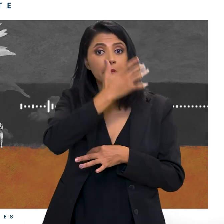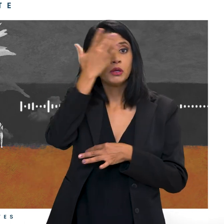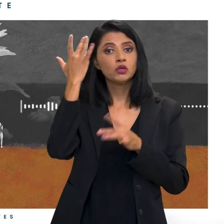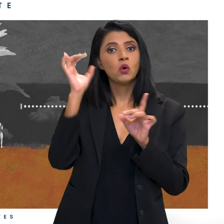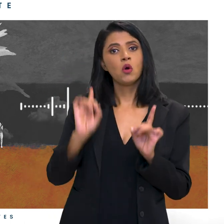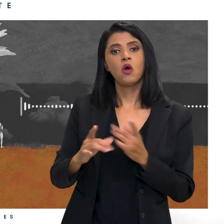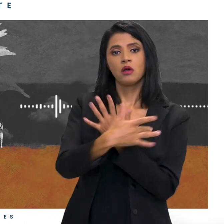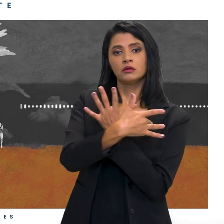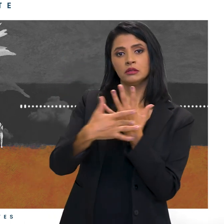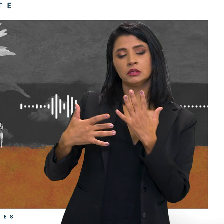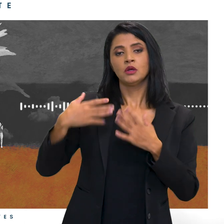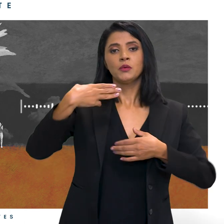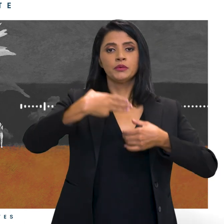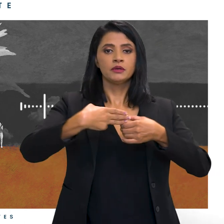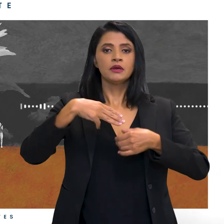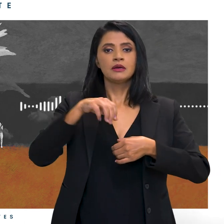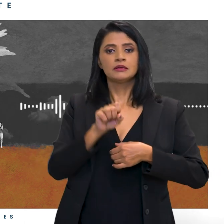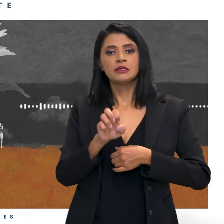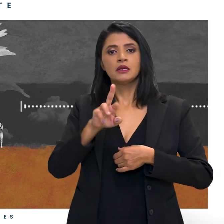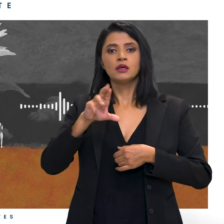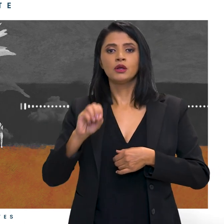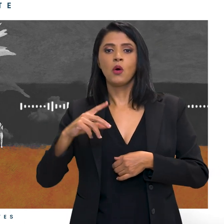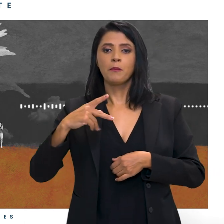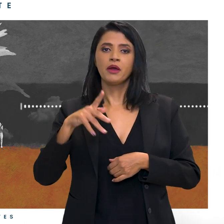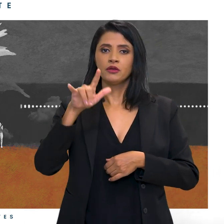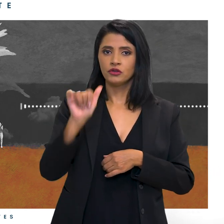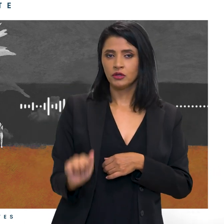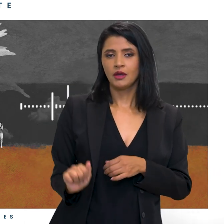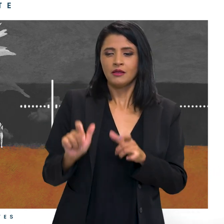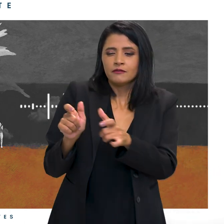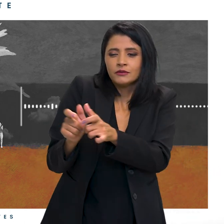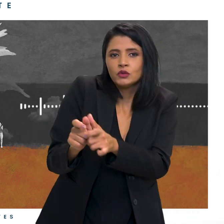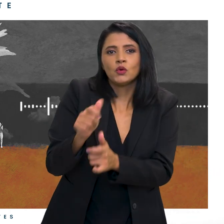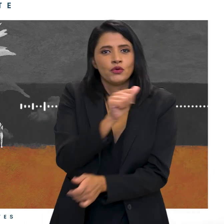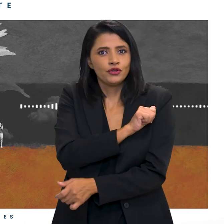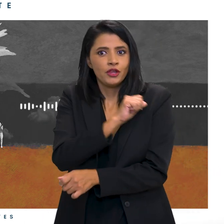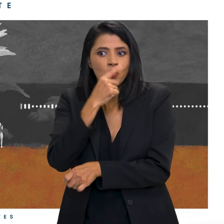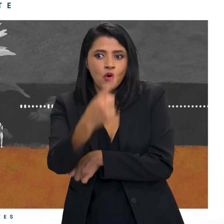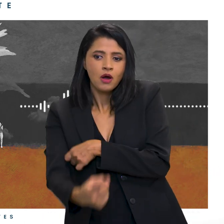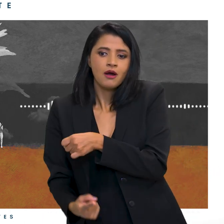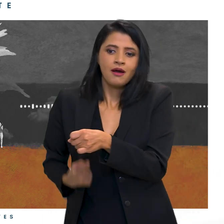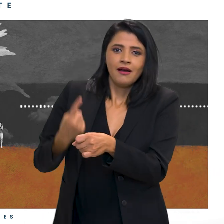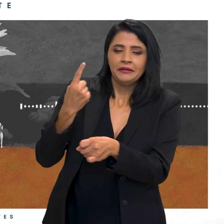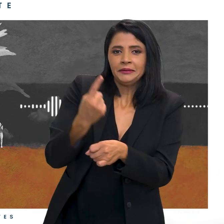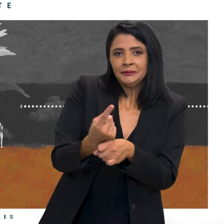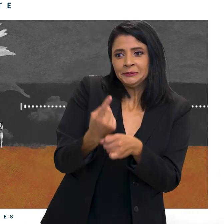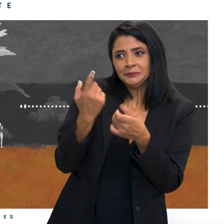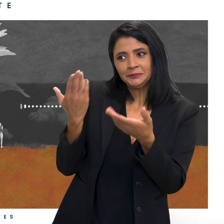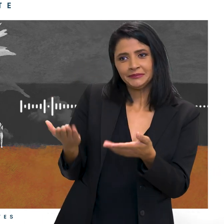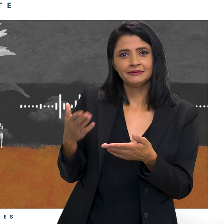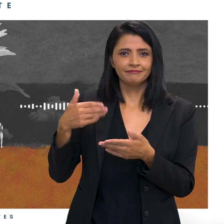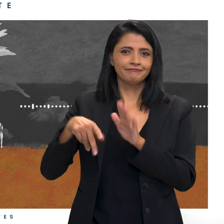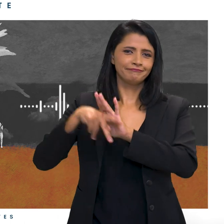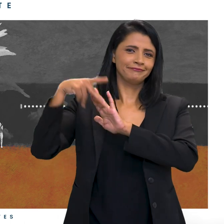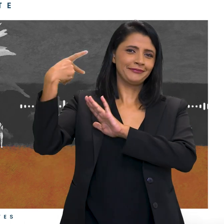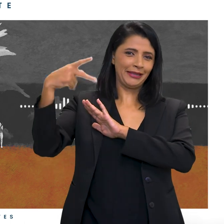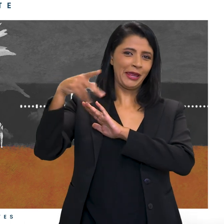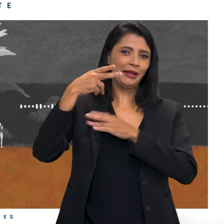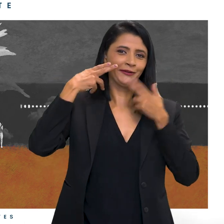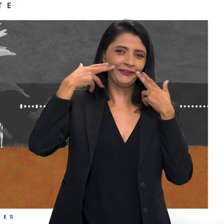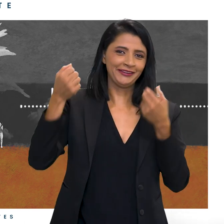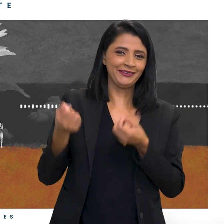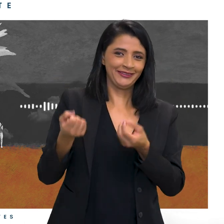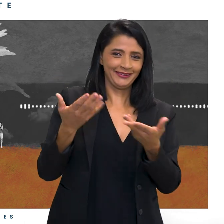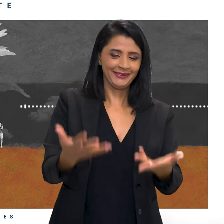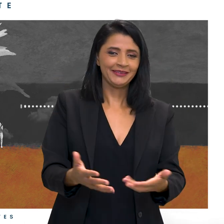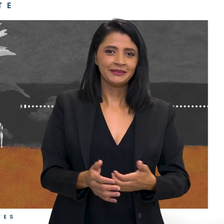de Atenção às Pessoas com Deficiência do município de Seropédica, interior do Rio de Janeiro. Um ano depois... Bom, deixa ela